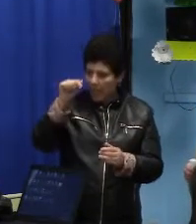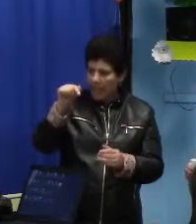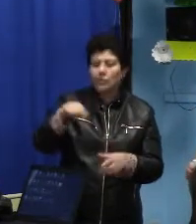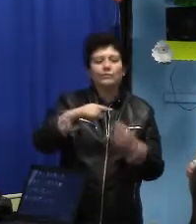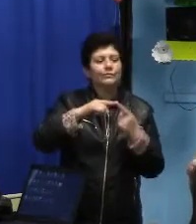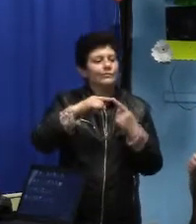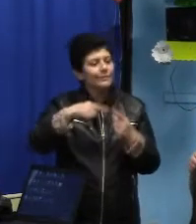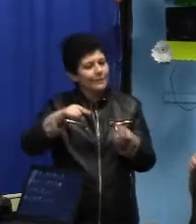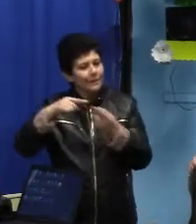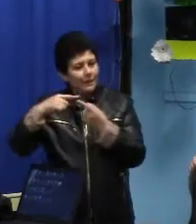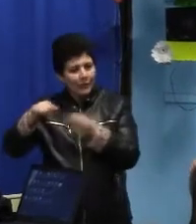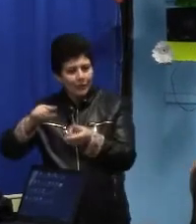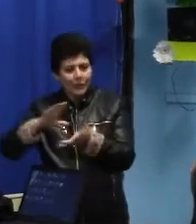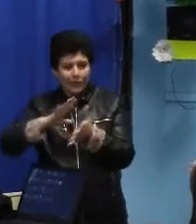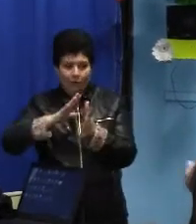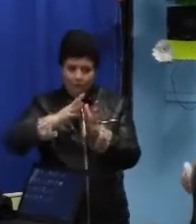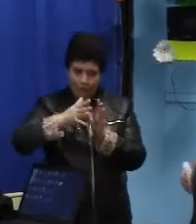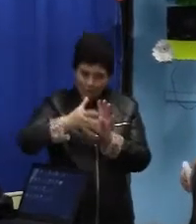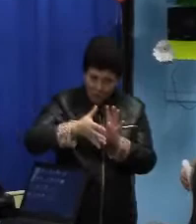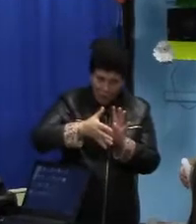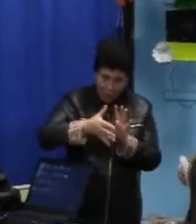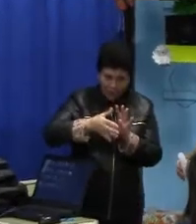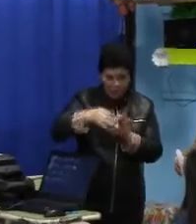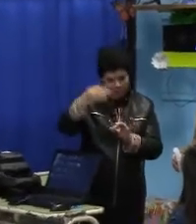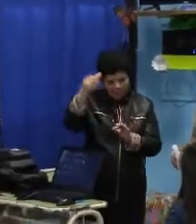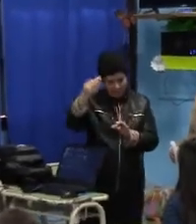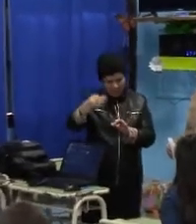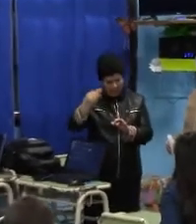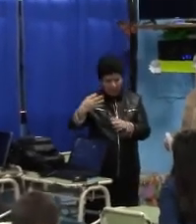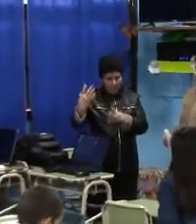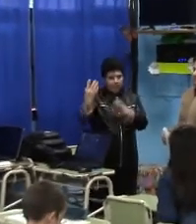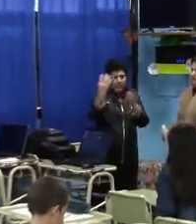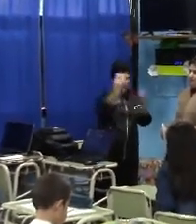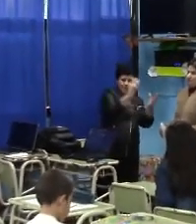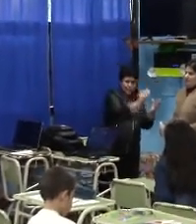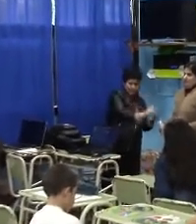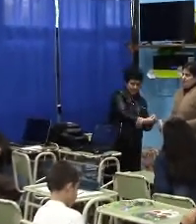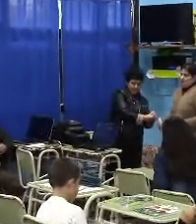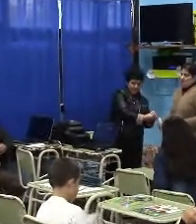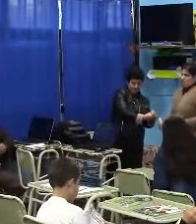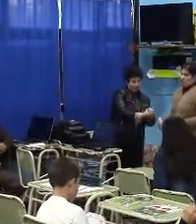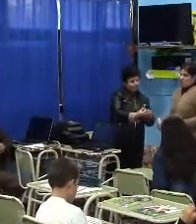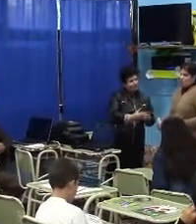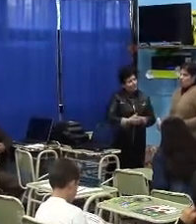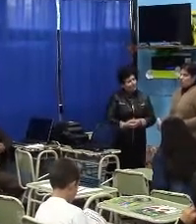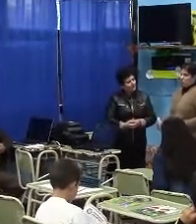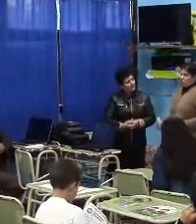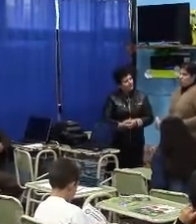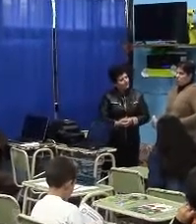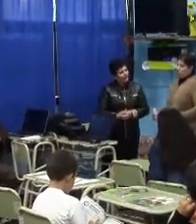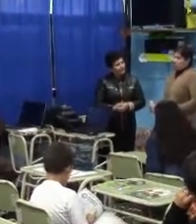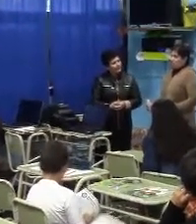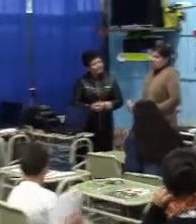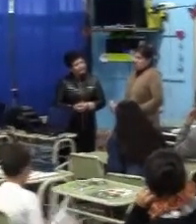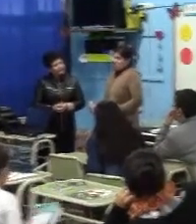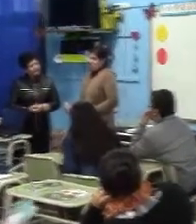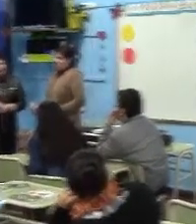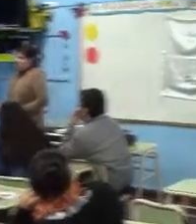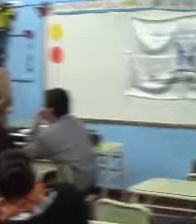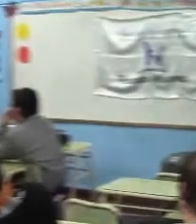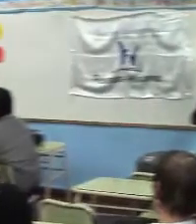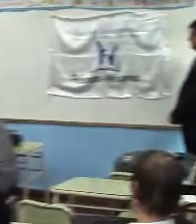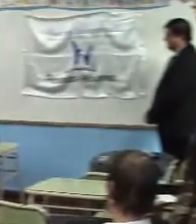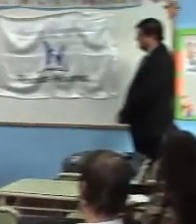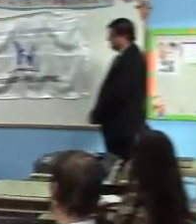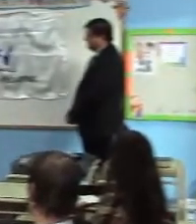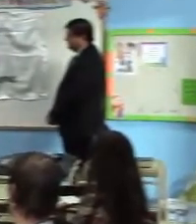distinto. Ese es el detalle que por ahí no todos tienen con gente